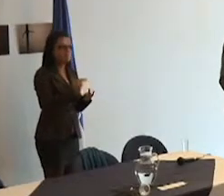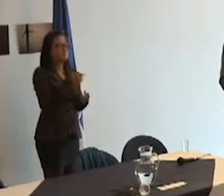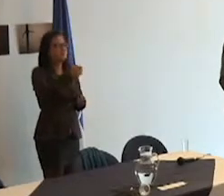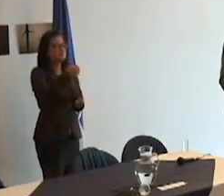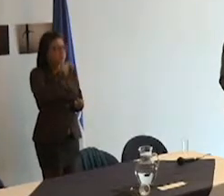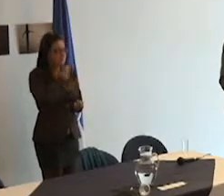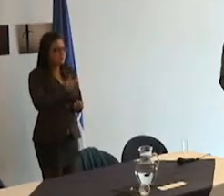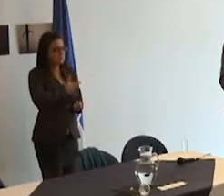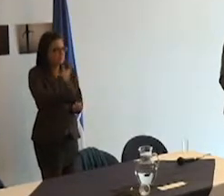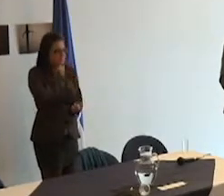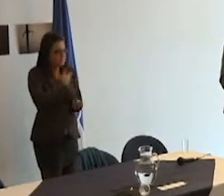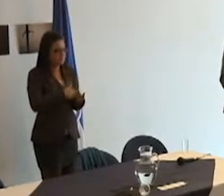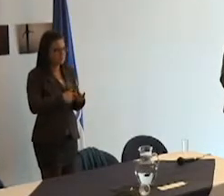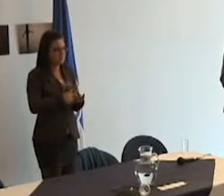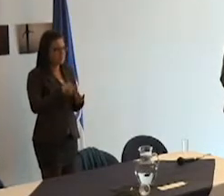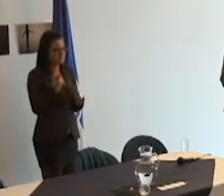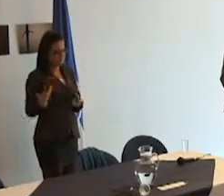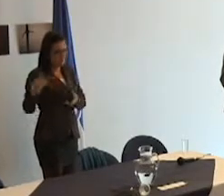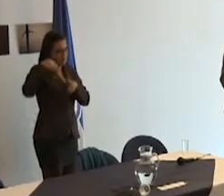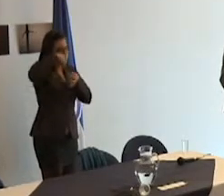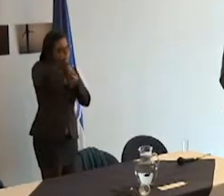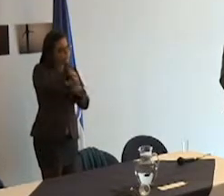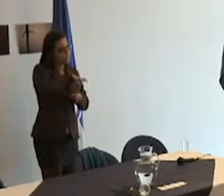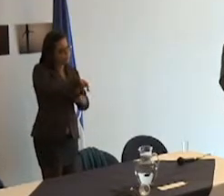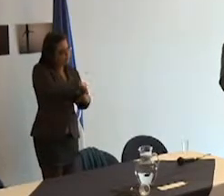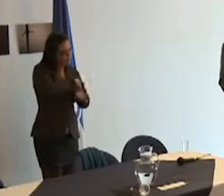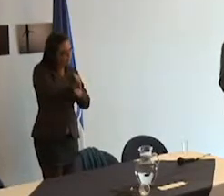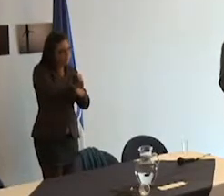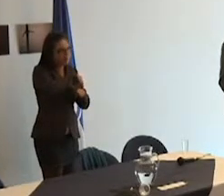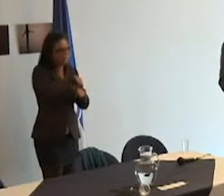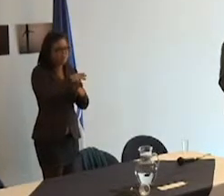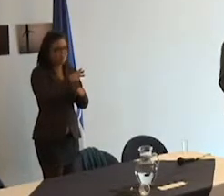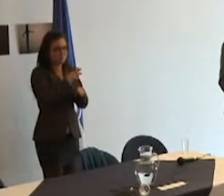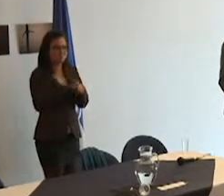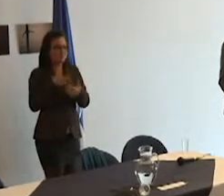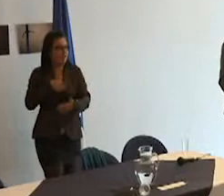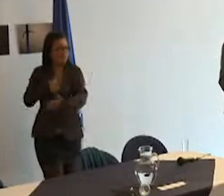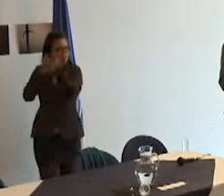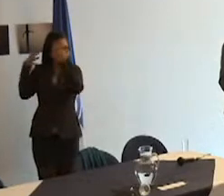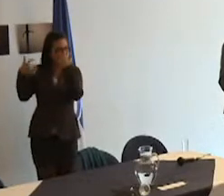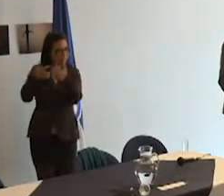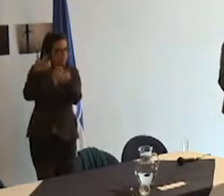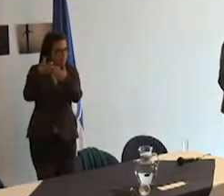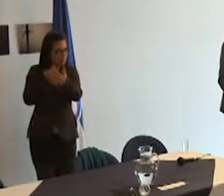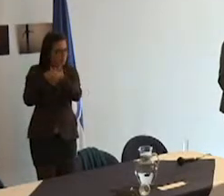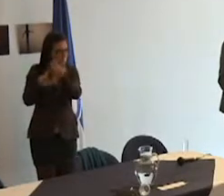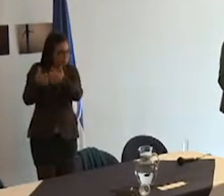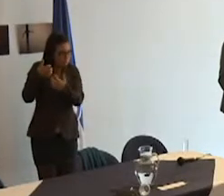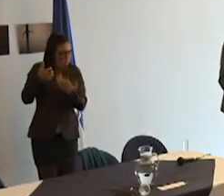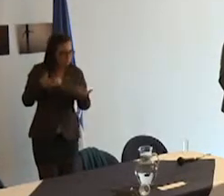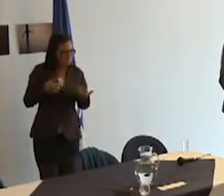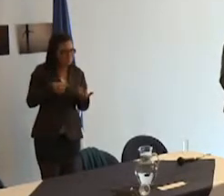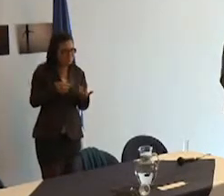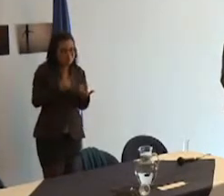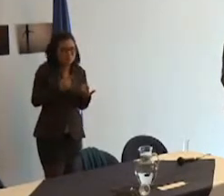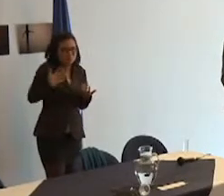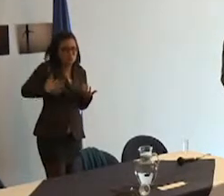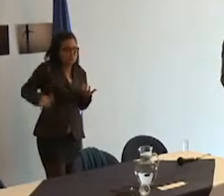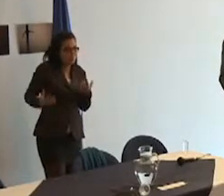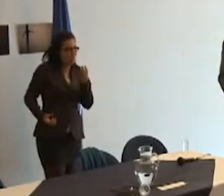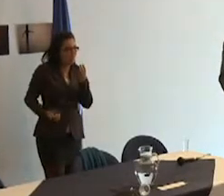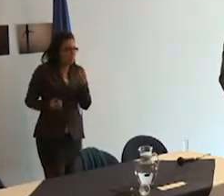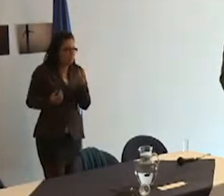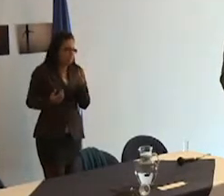las lesbianas, los pertenecientes a movimientos antisistémicos en el proceso de producción